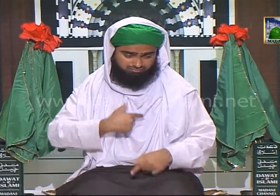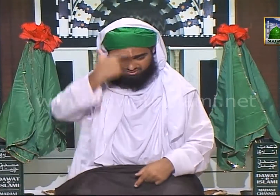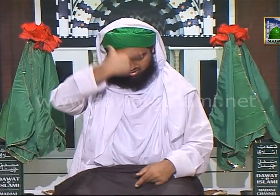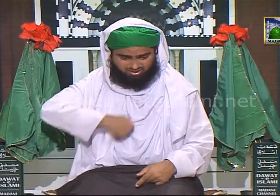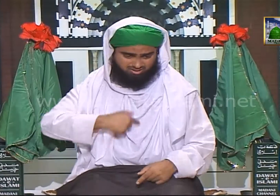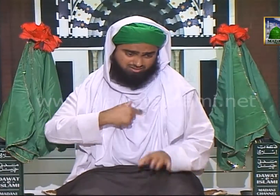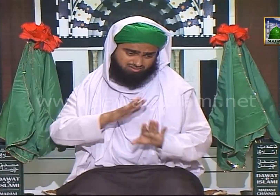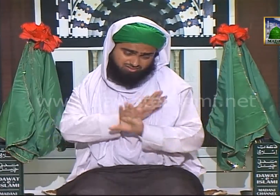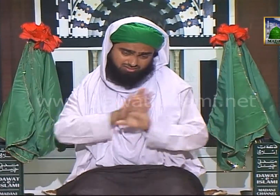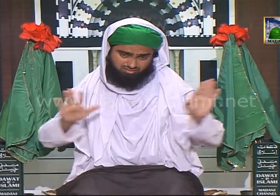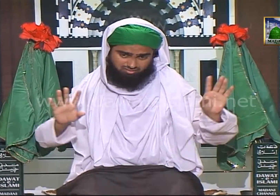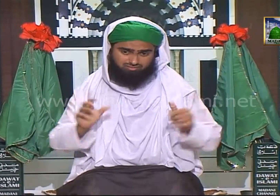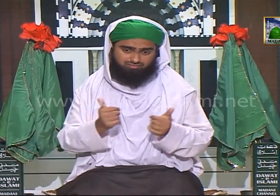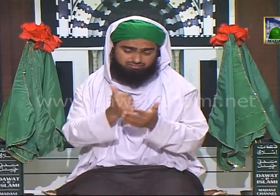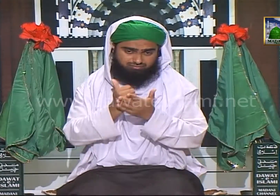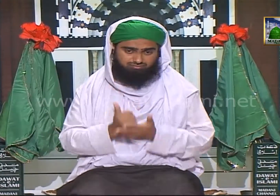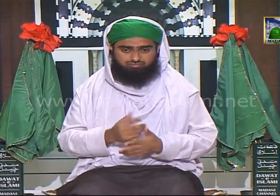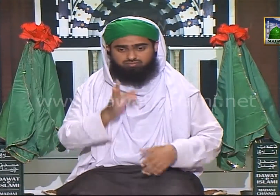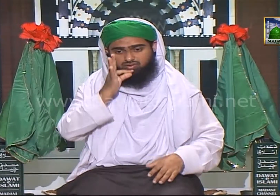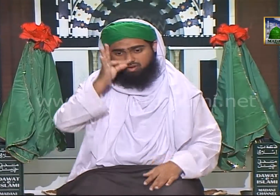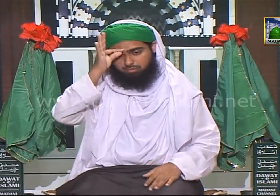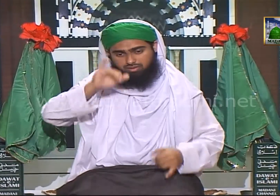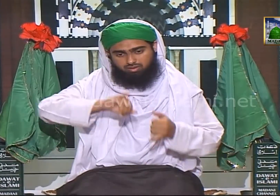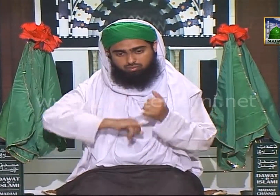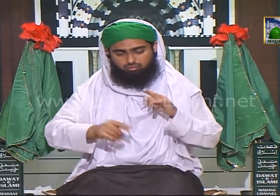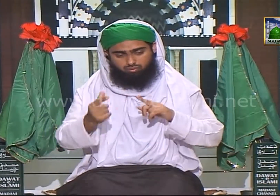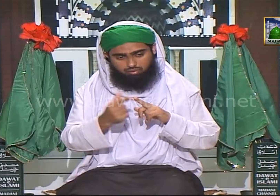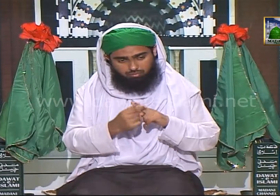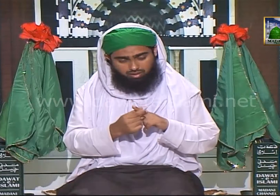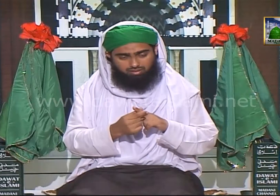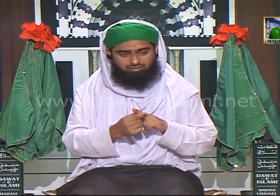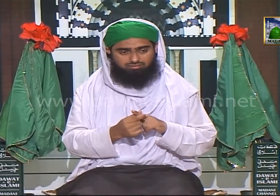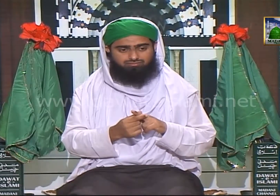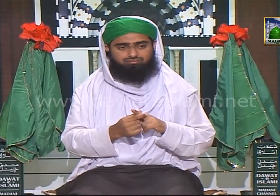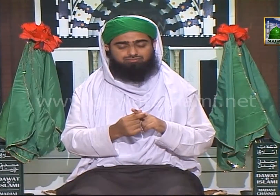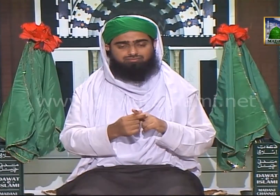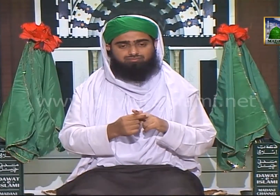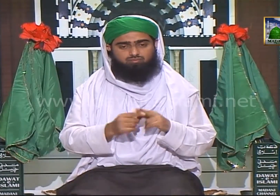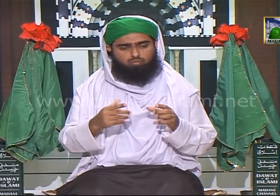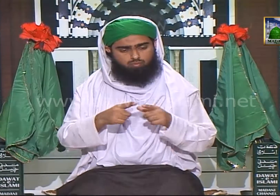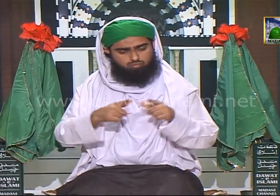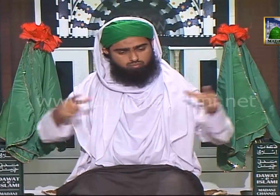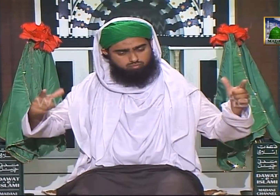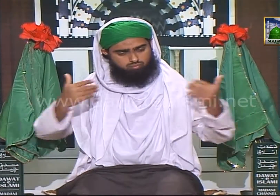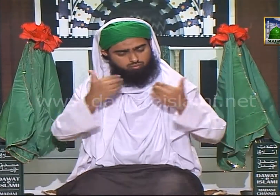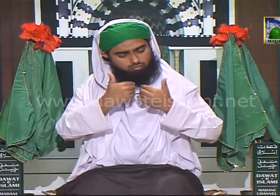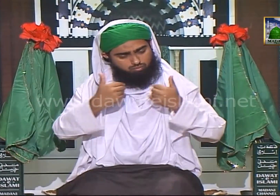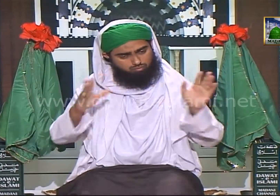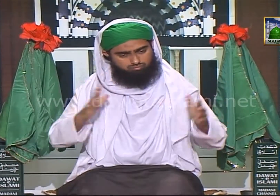بھی اصلاح ہو جائے گا۔ چنانچہ سلیمان علیہ نبینا علیہ الصلوۃ والسلام کی اس وسیع اور سلطنت کی اس عبادت گزار نے تعریف